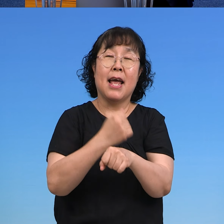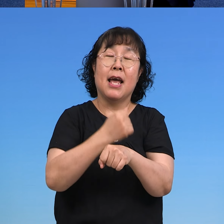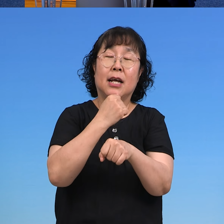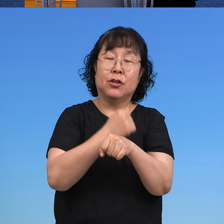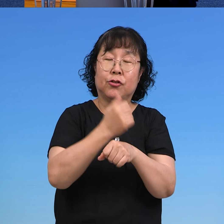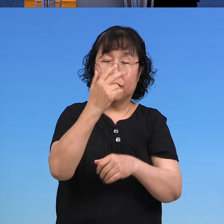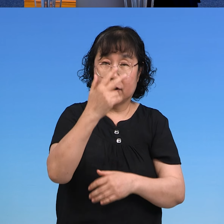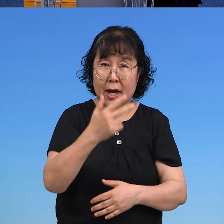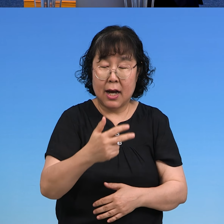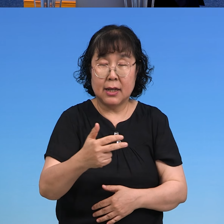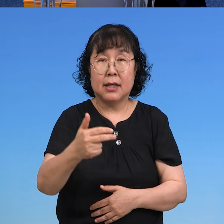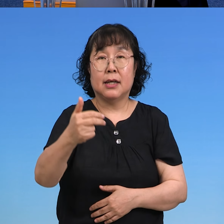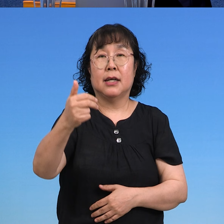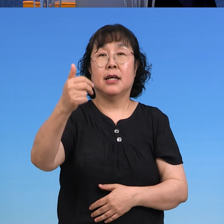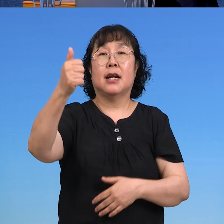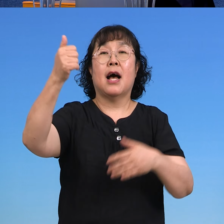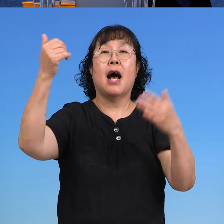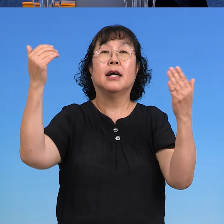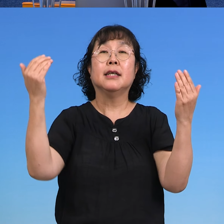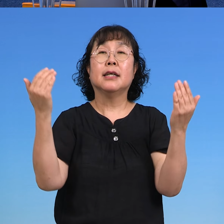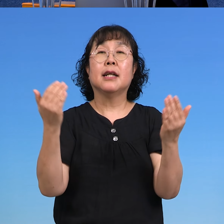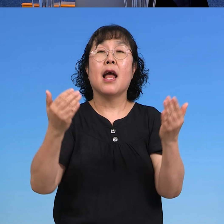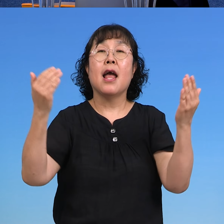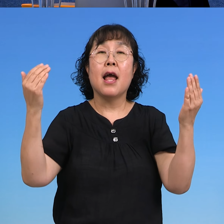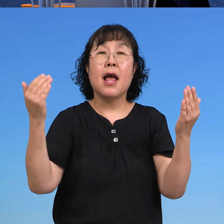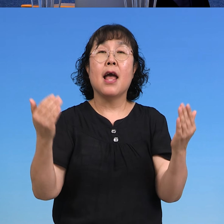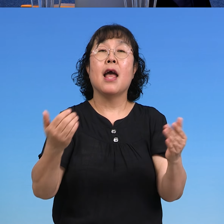주가 일하시네.